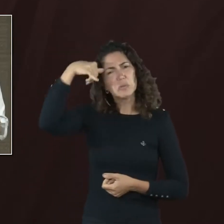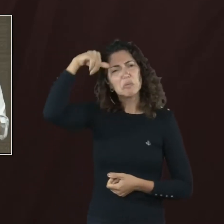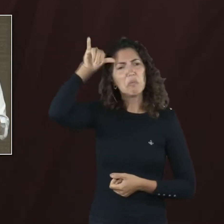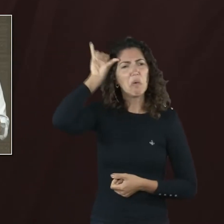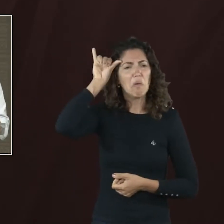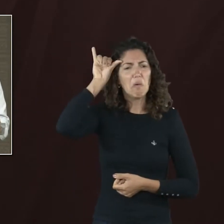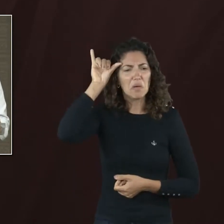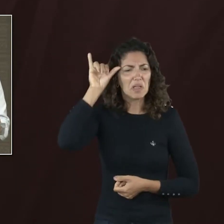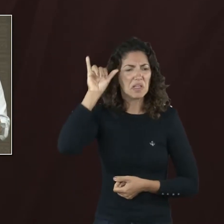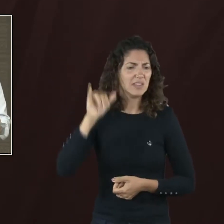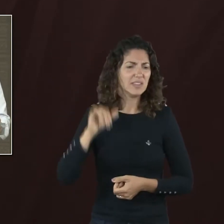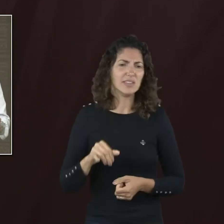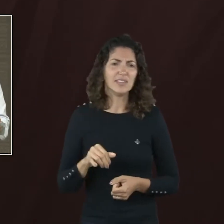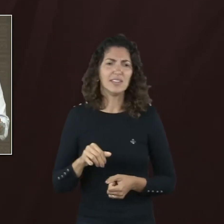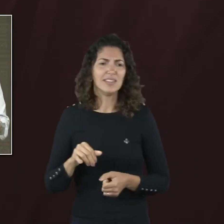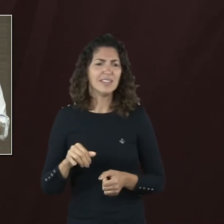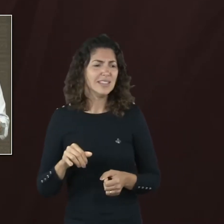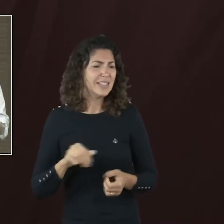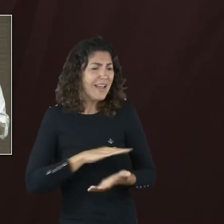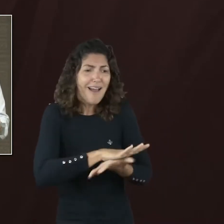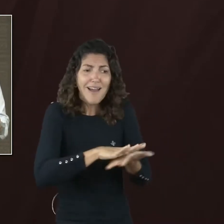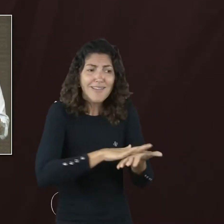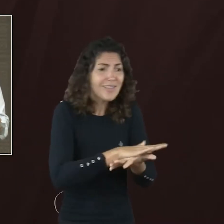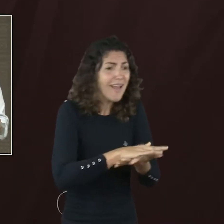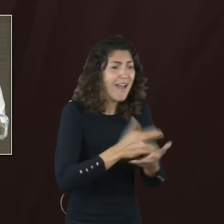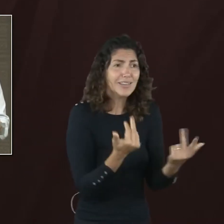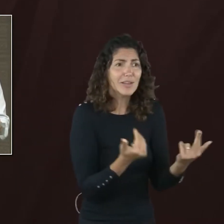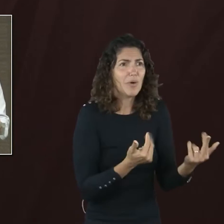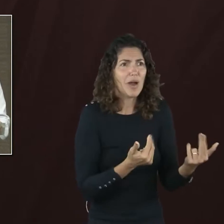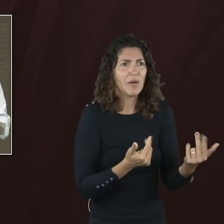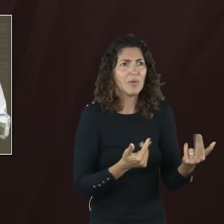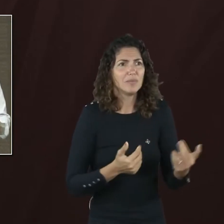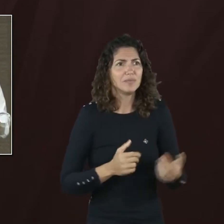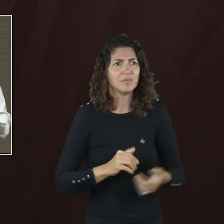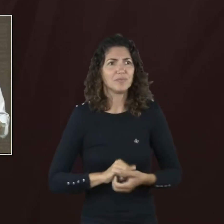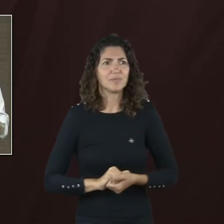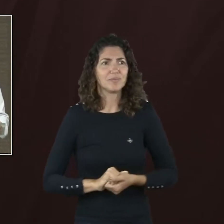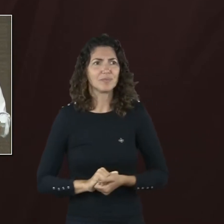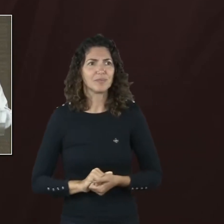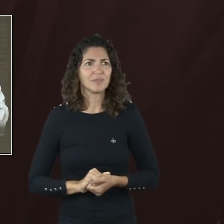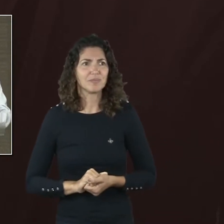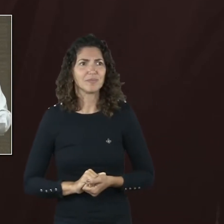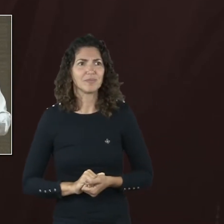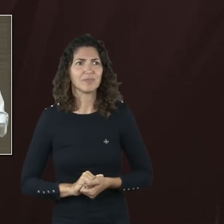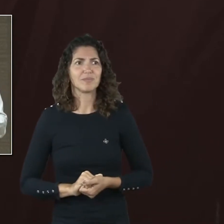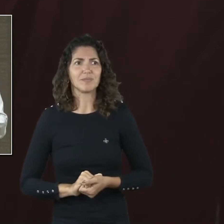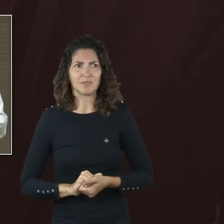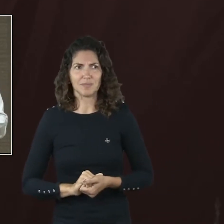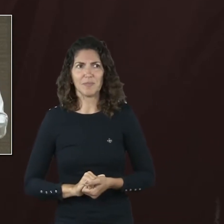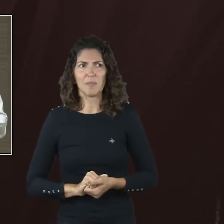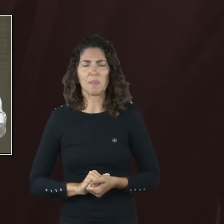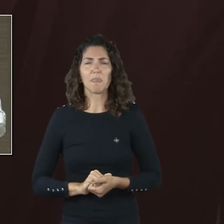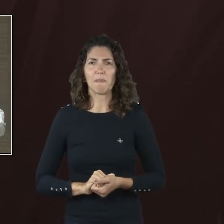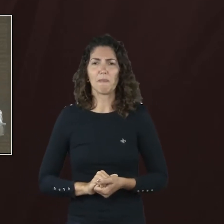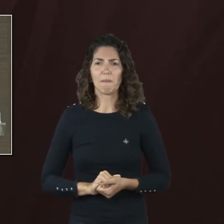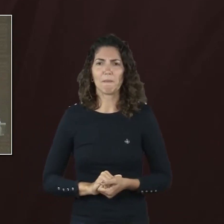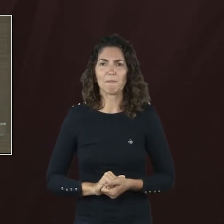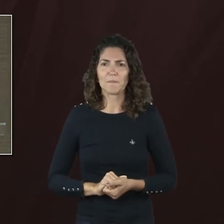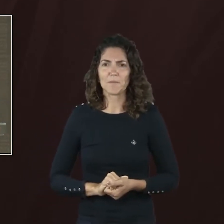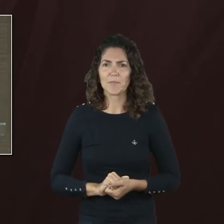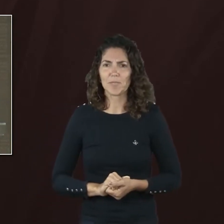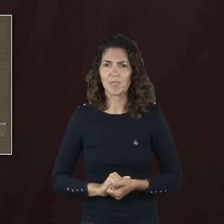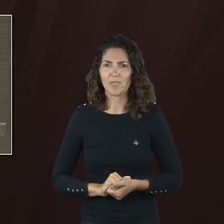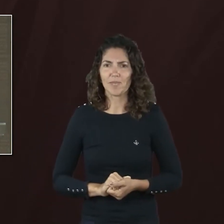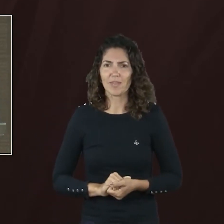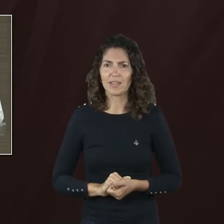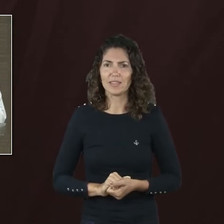cananitas, não são da minha parentela, não é osso dos meus ossos, não é carne da minha carne. Então Deus fez adormecer, aí surgiu essa